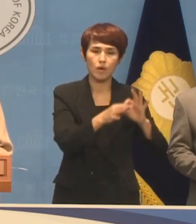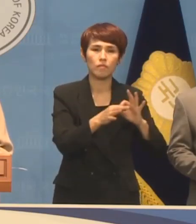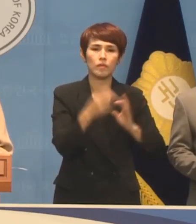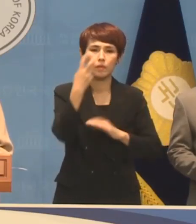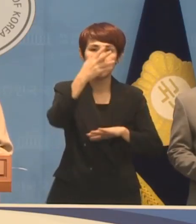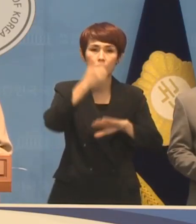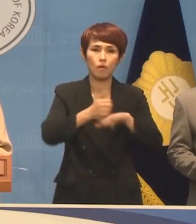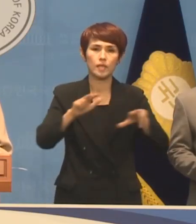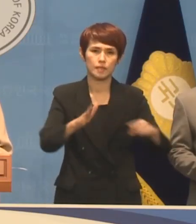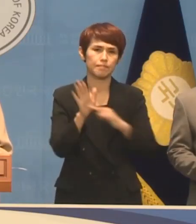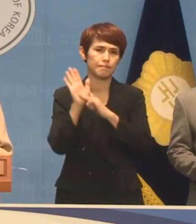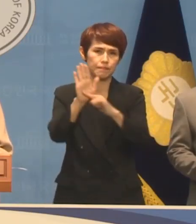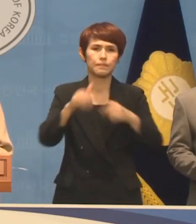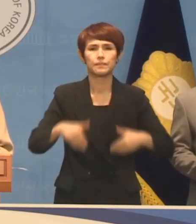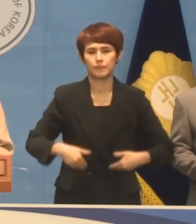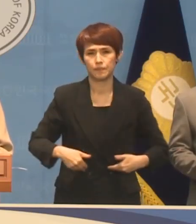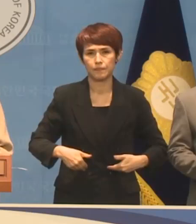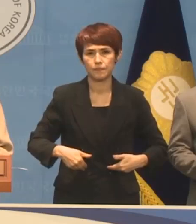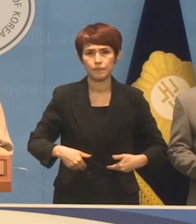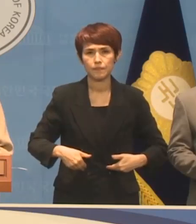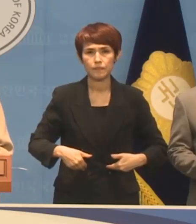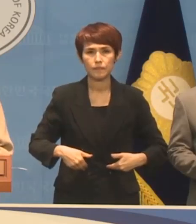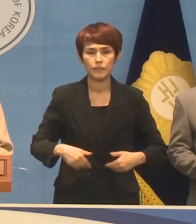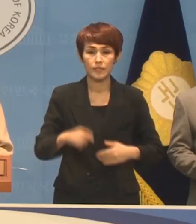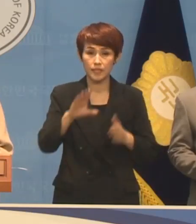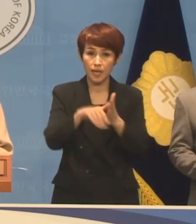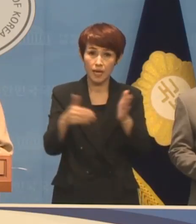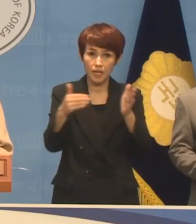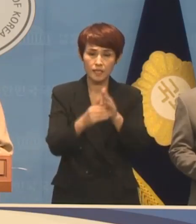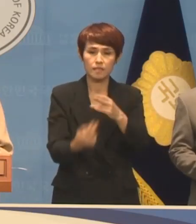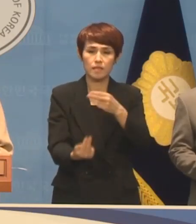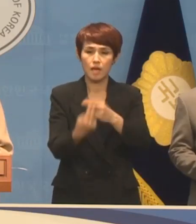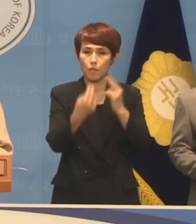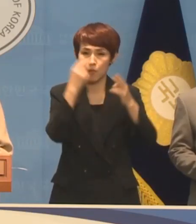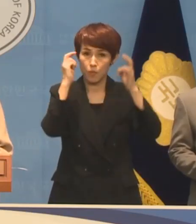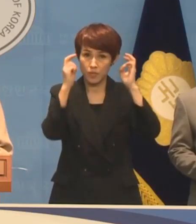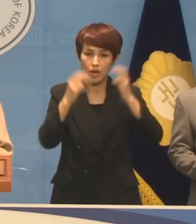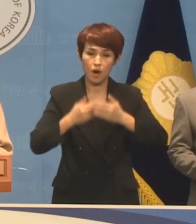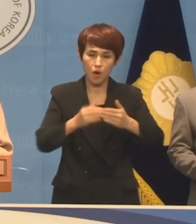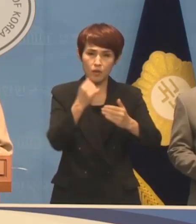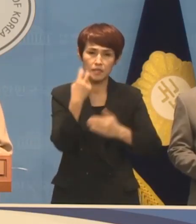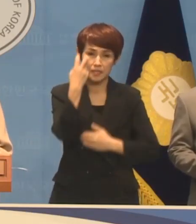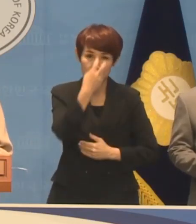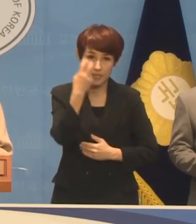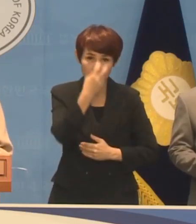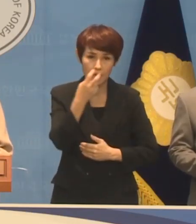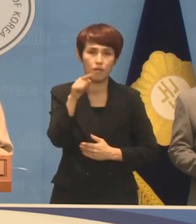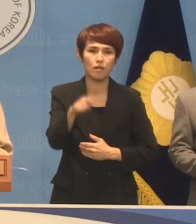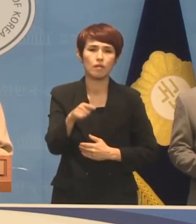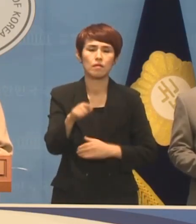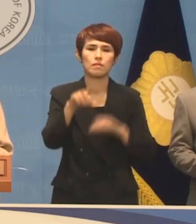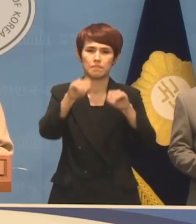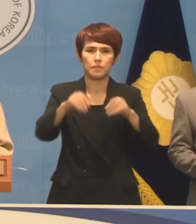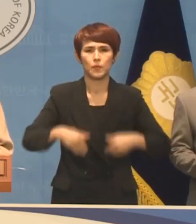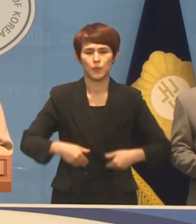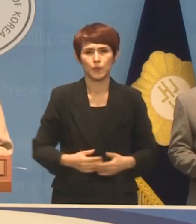결과를 즉각 발표하여야 하고 그때까지 예보가 진행 중인 실사 작업은 중단되어야